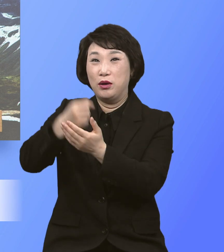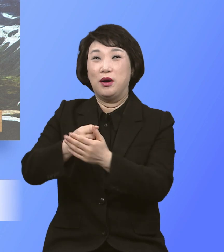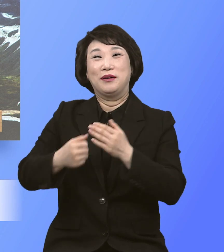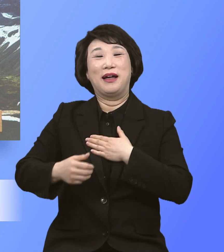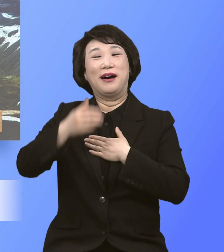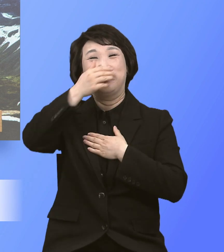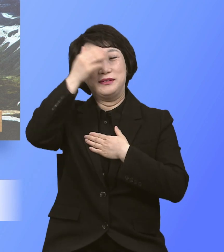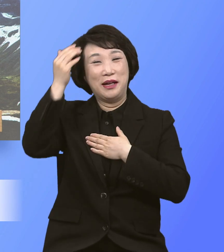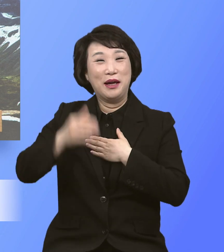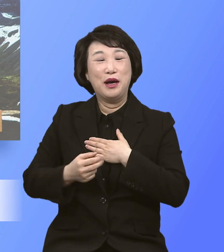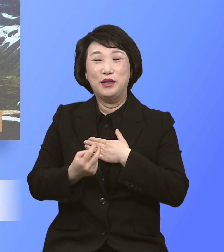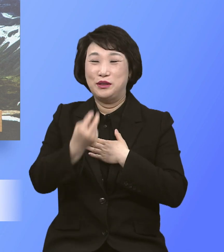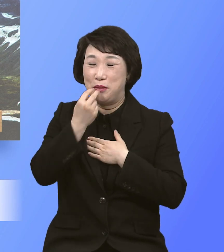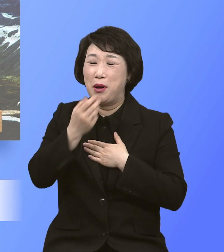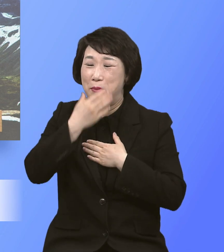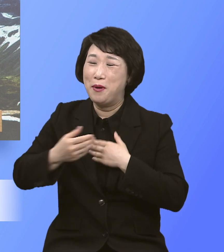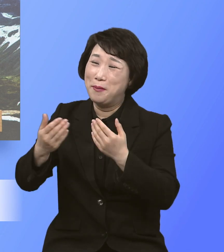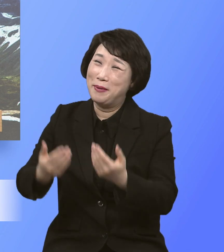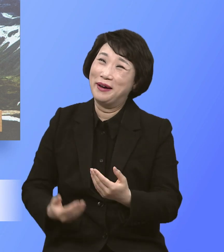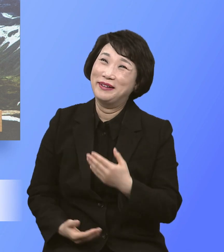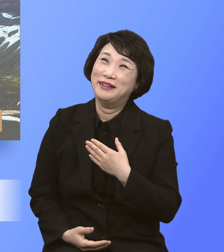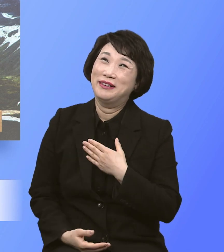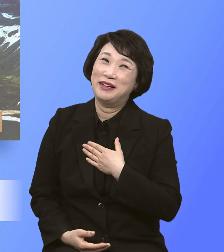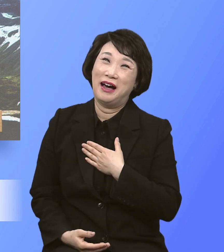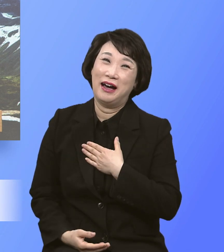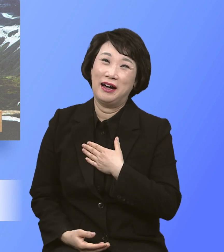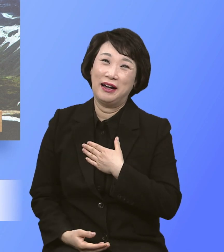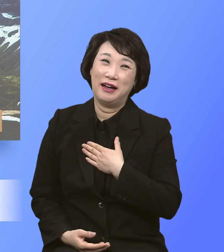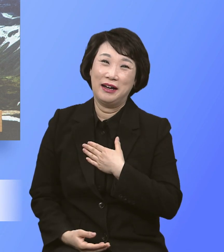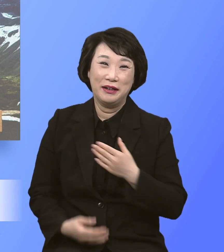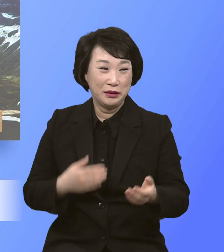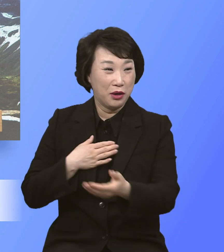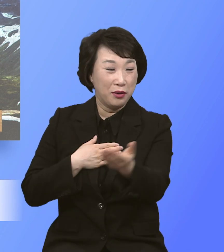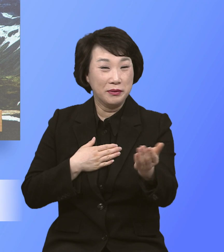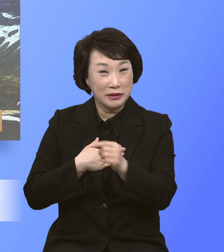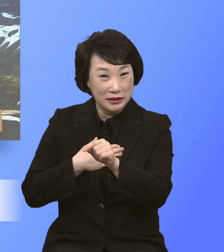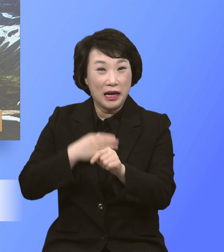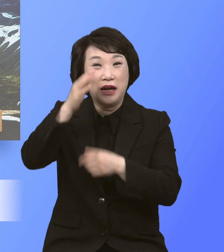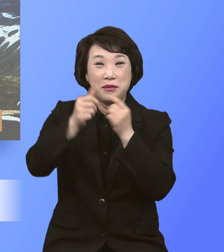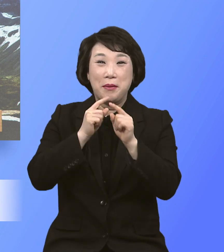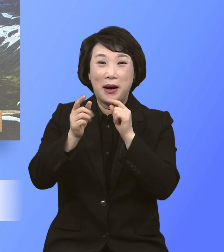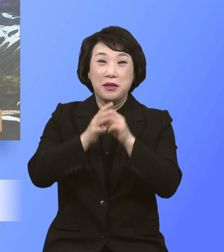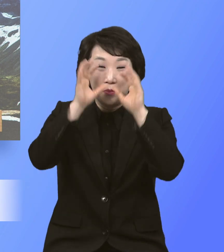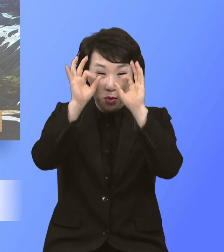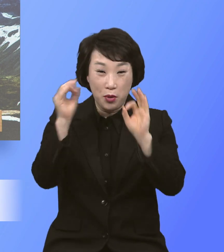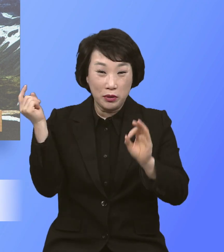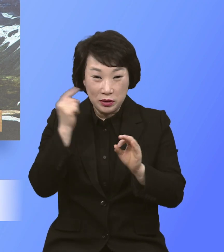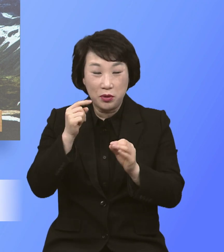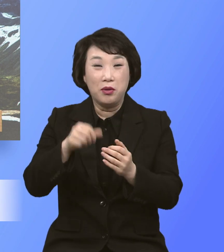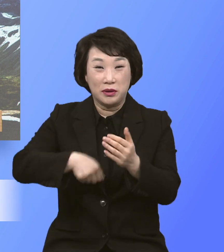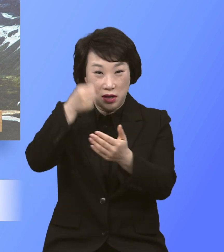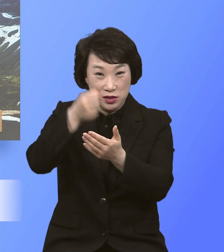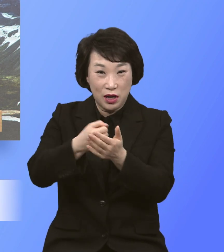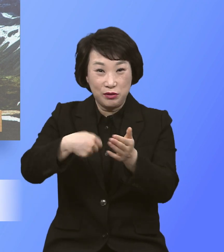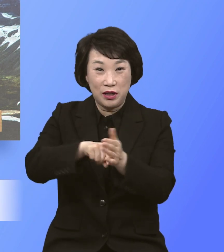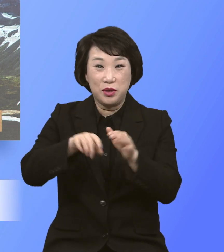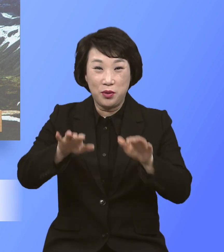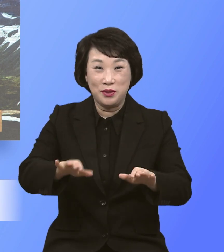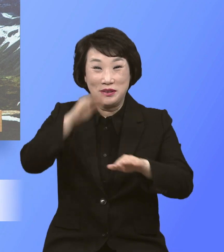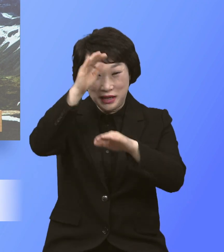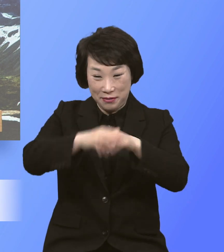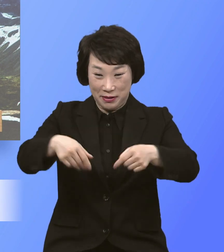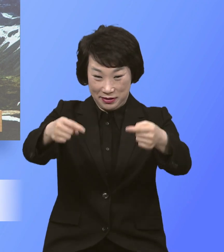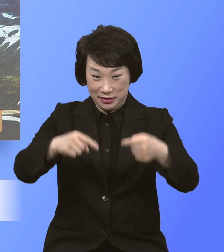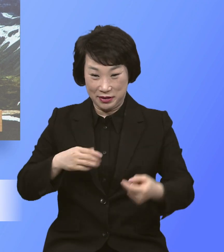얼마나 생명의 복인가라고 할 때, 여러분, 이 말씀을 듣고 택하려고 오늘 이 자리에 온 것을